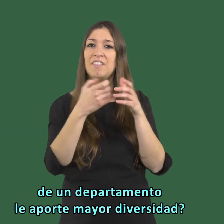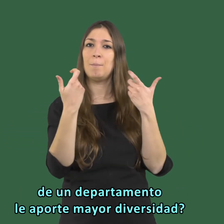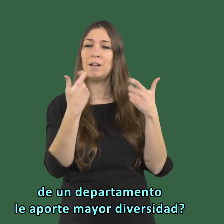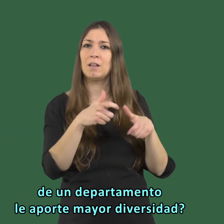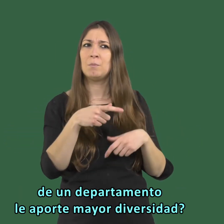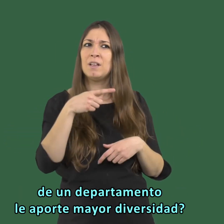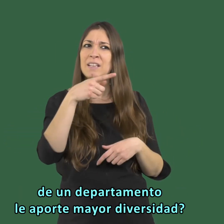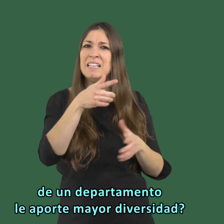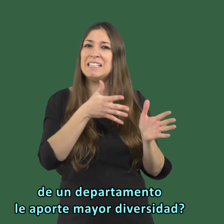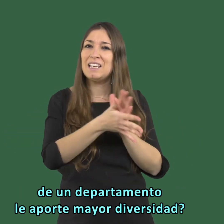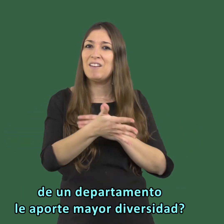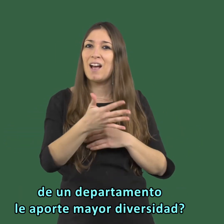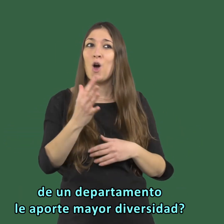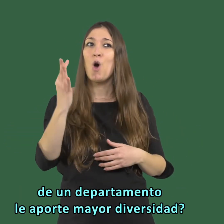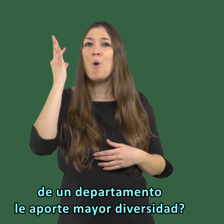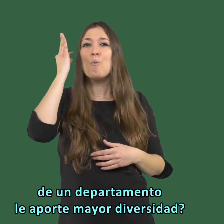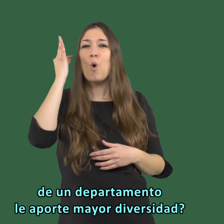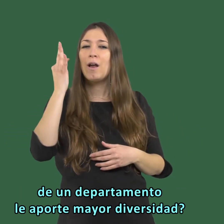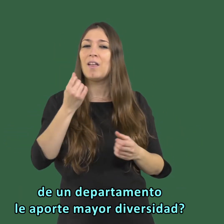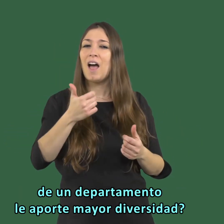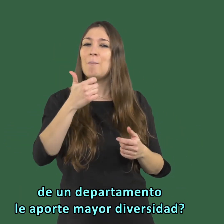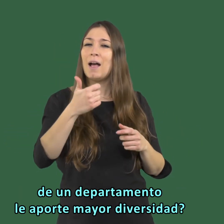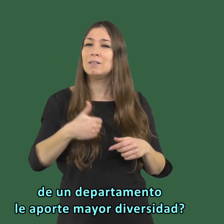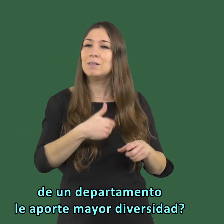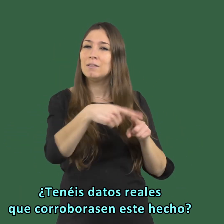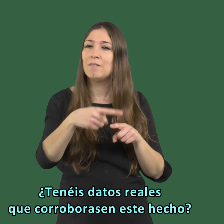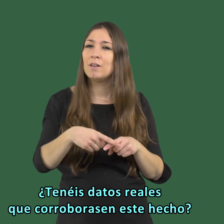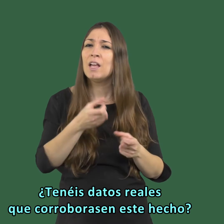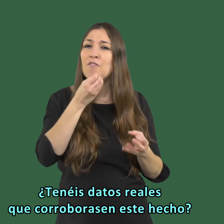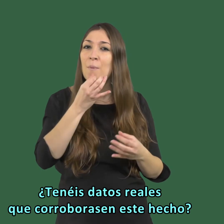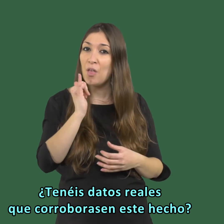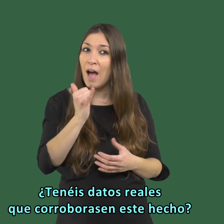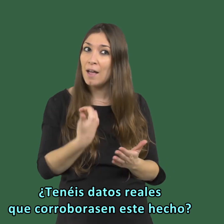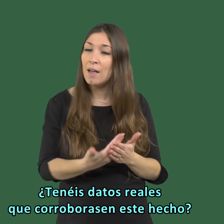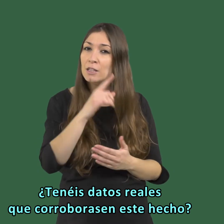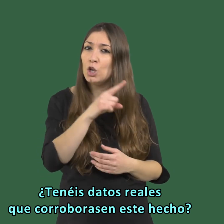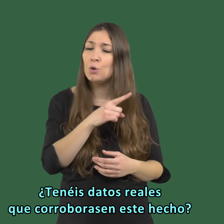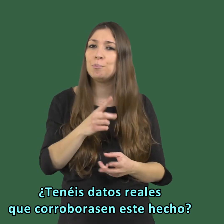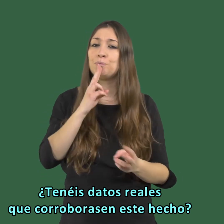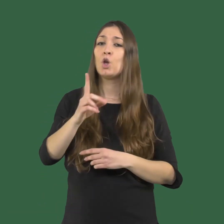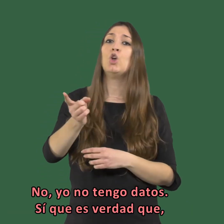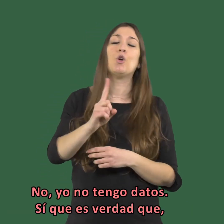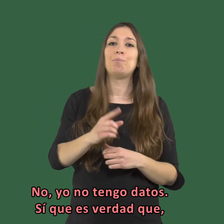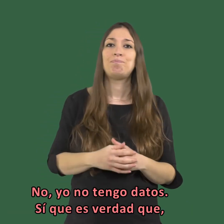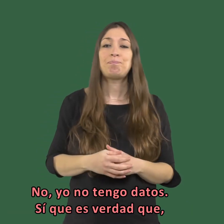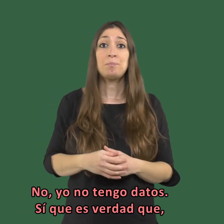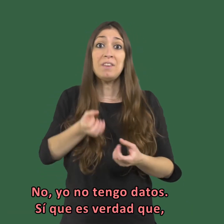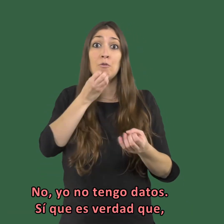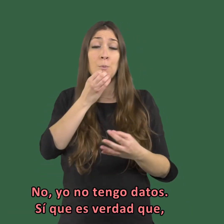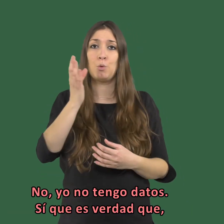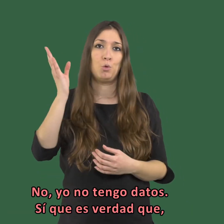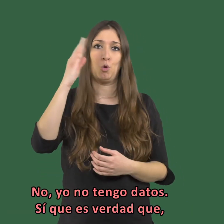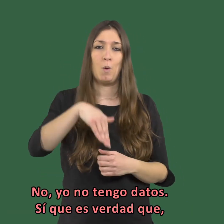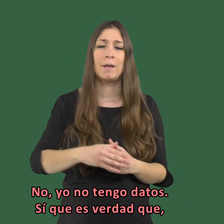de un departamento aporte a ese departamento mayor diversidad? ¿Tenéis datos reales que corroboren ese hecho? No, yo, o sea, no